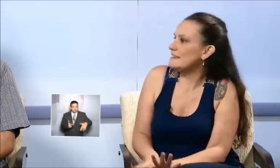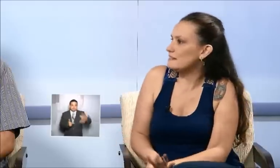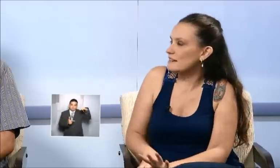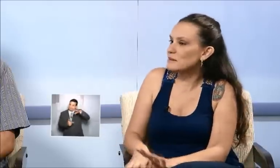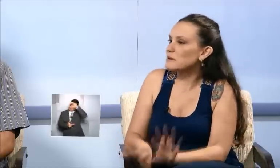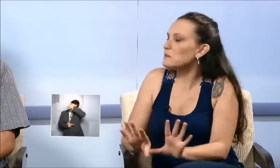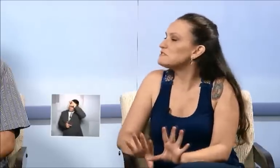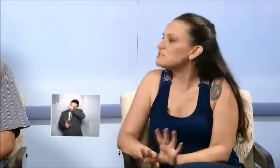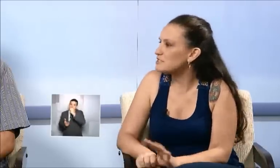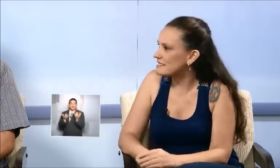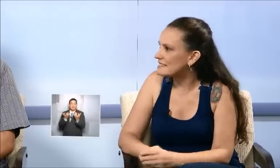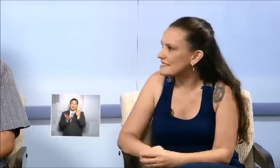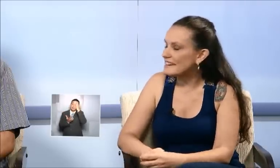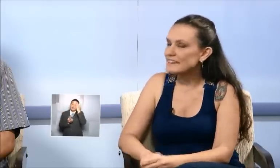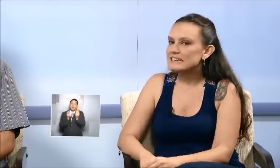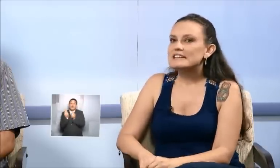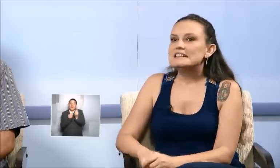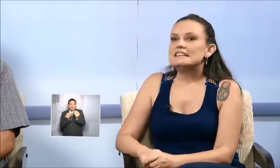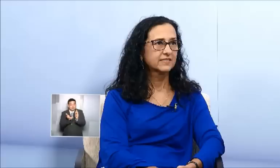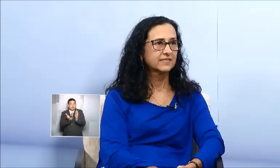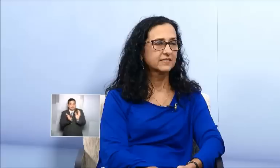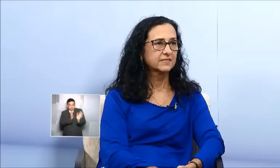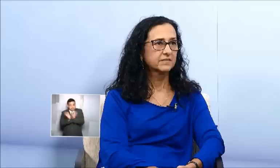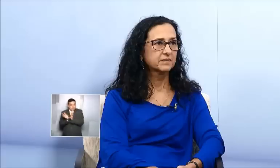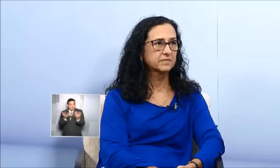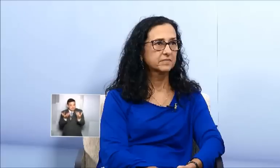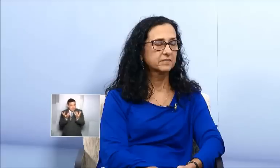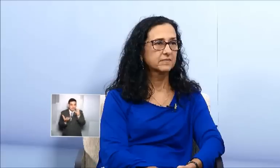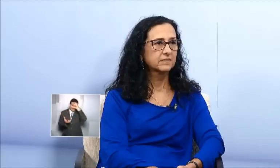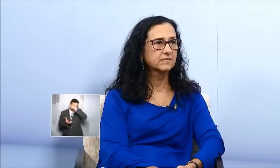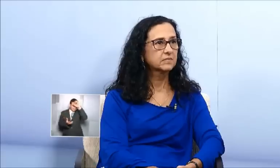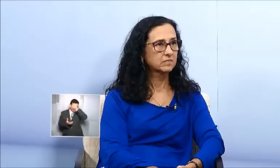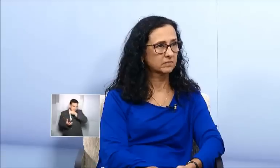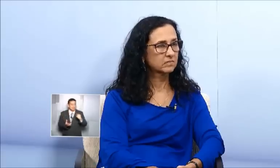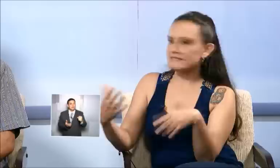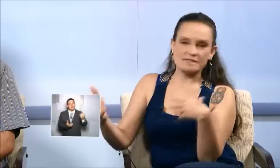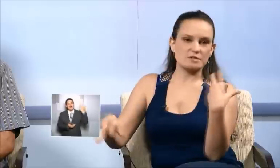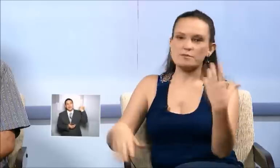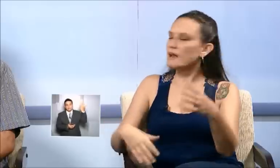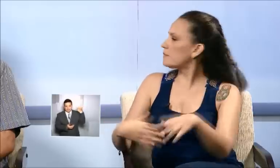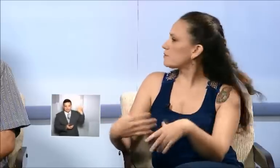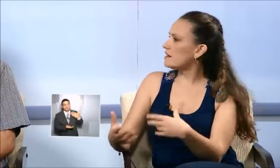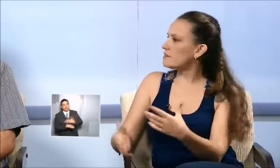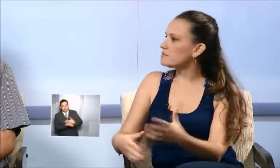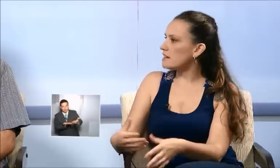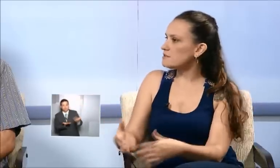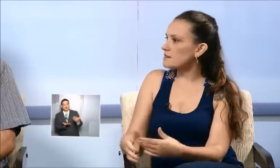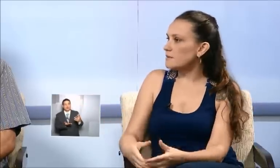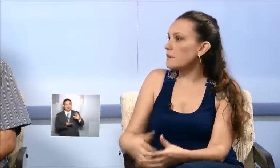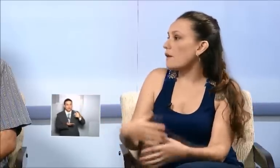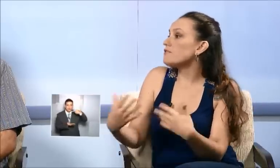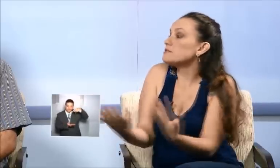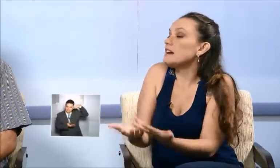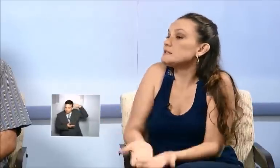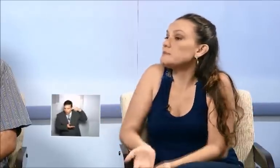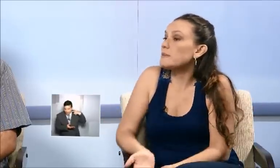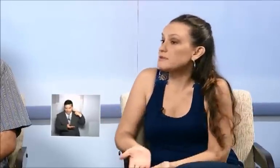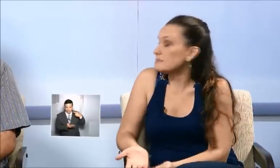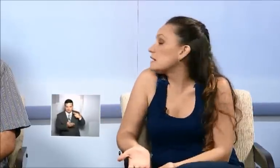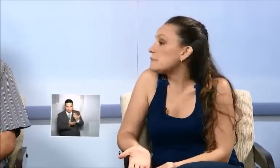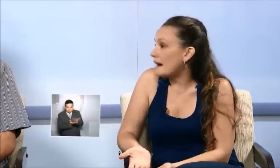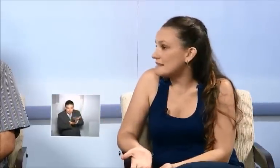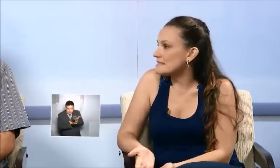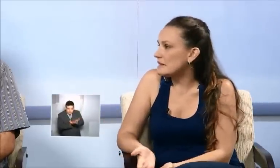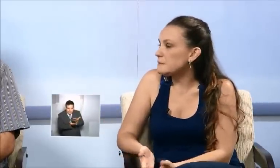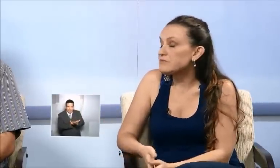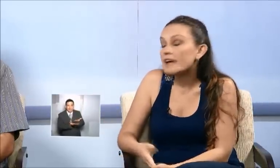isso daí. Eu quero saber como funciona, né? E aí eu falei, comecei na época de fazer vestibular, procurar faculdade, não sei o quê, qual faculdade se